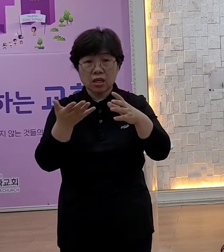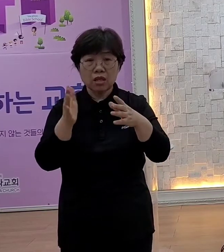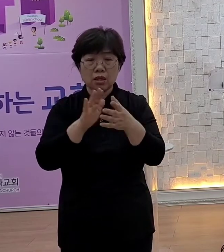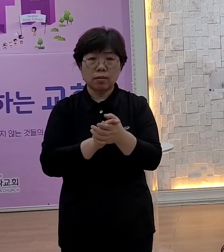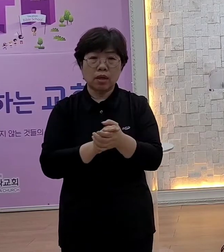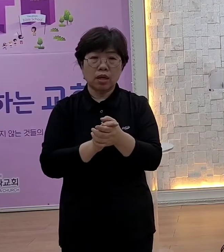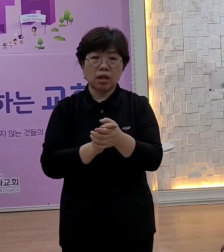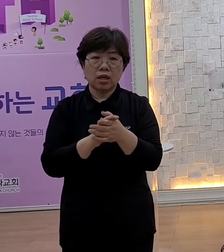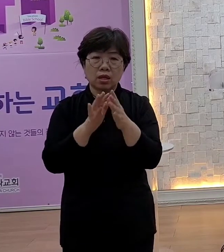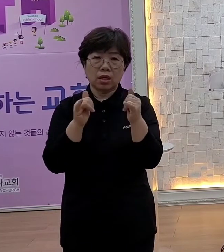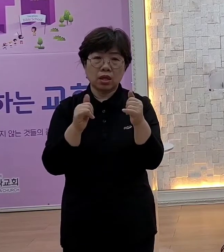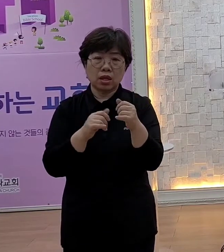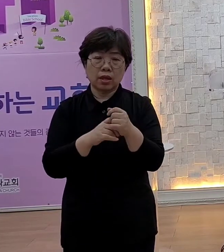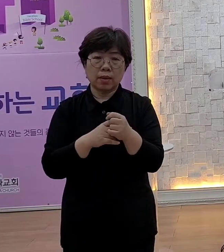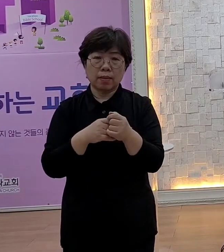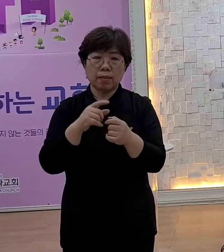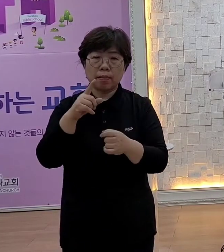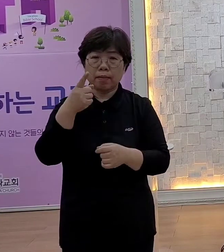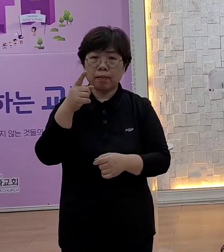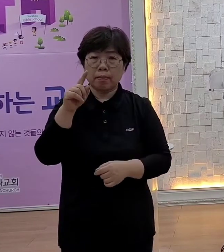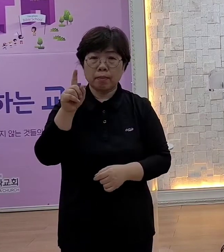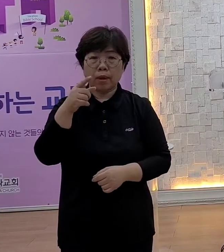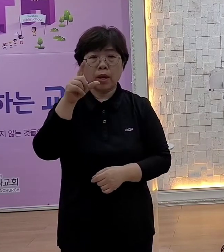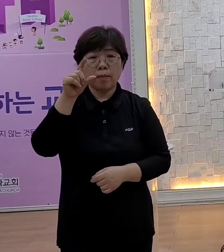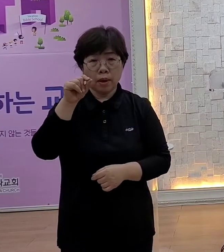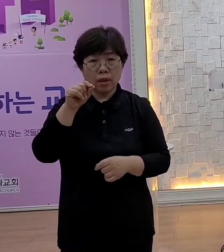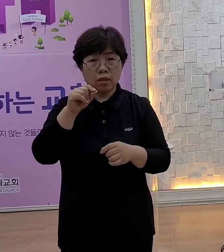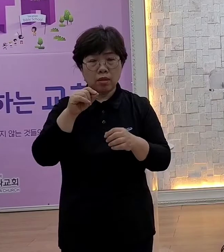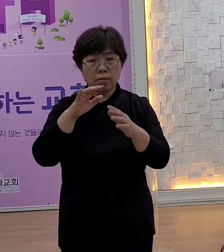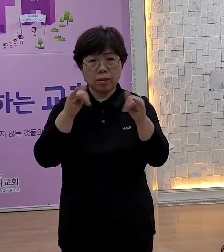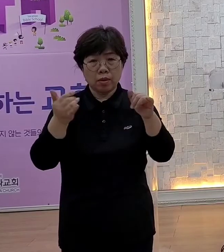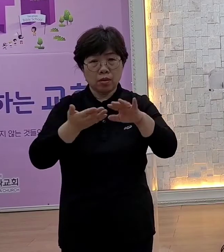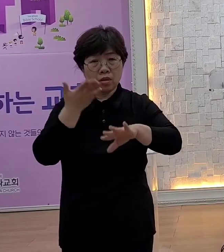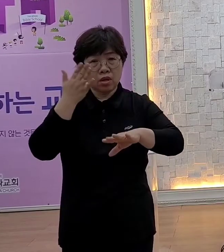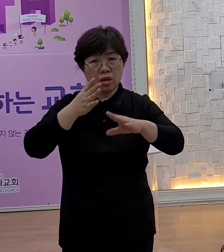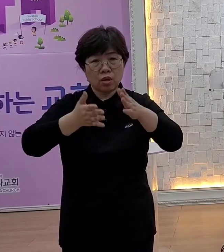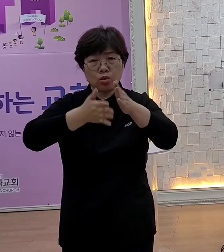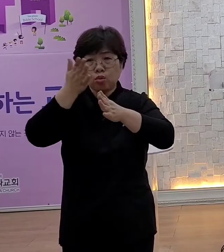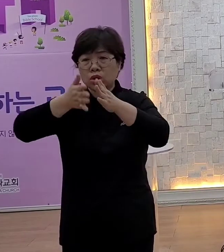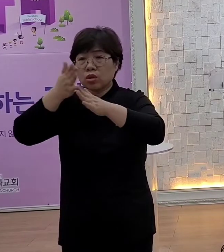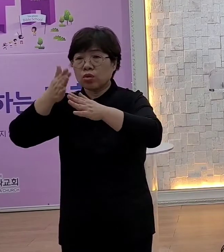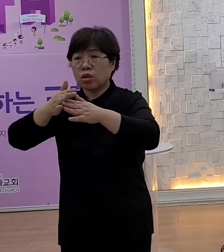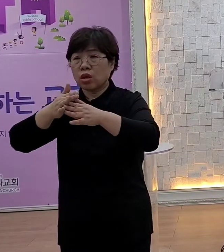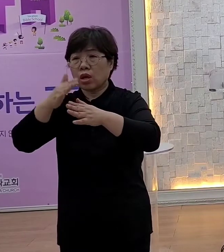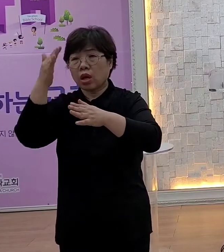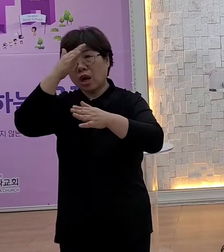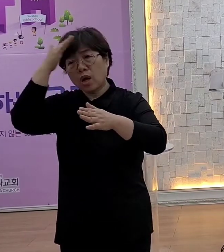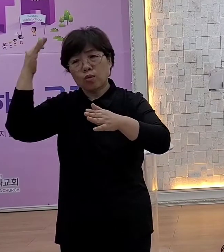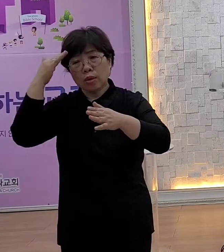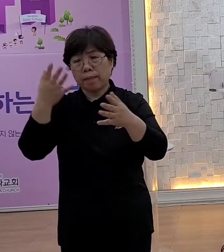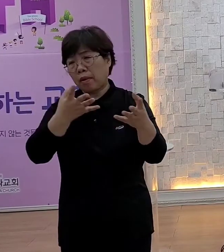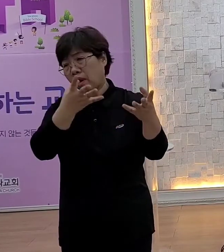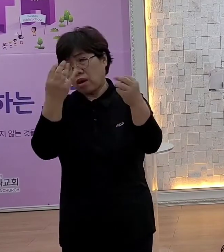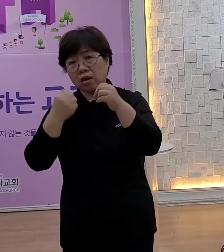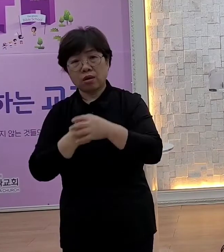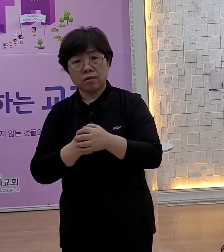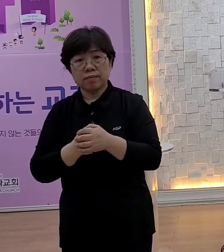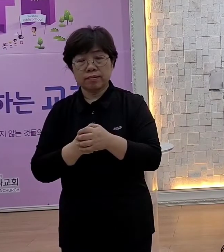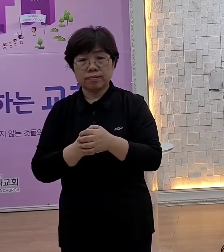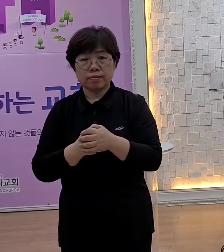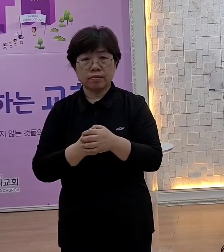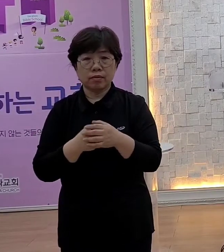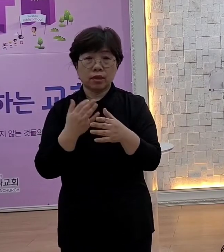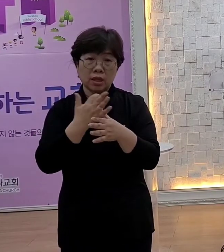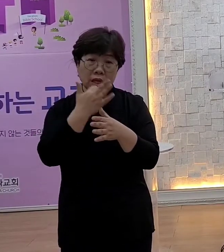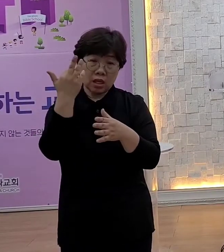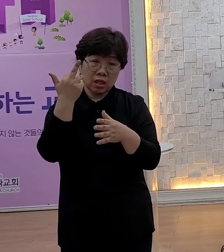도시입니다. 근데 이게 우리나라에 막 여러 개가 있지 않습니까? 우리 양산은요. 비록 뭐